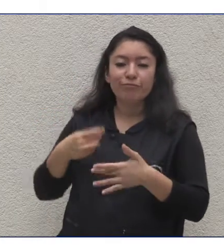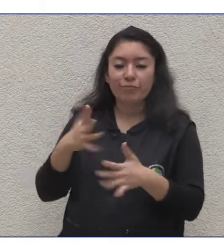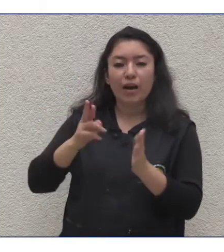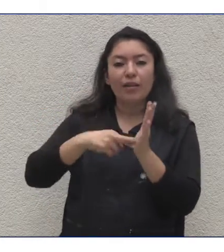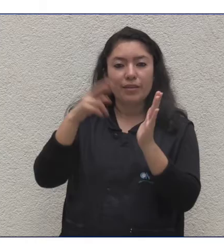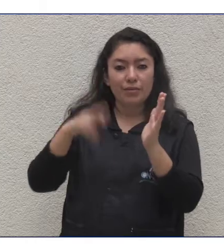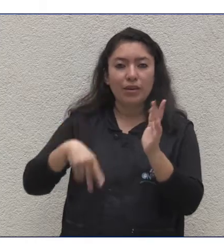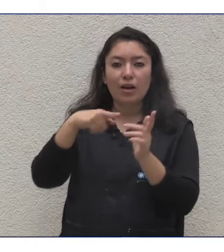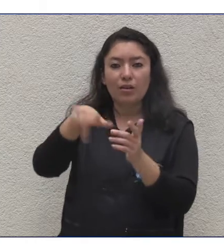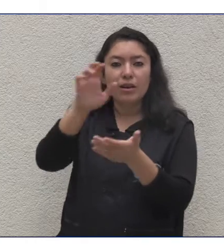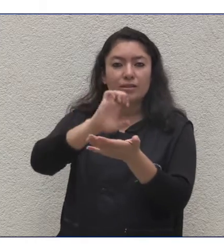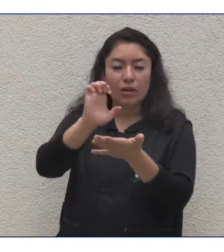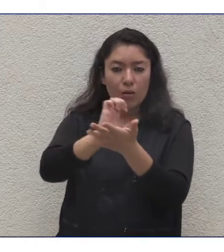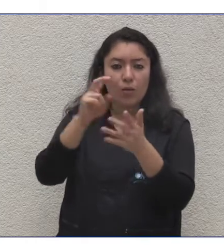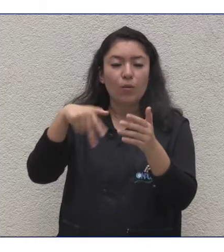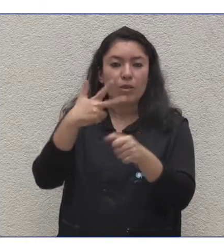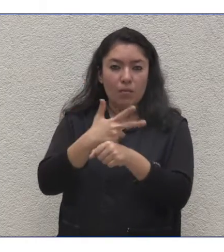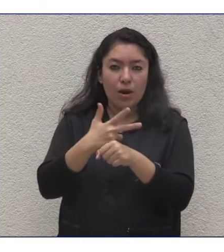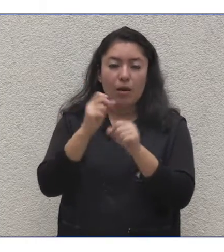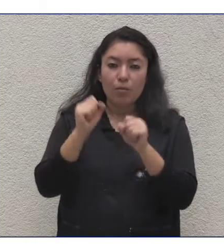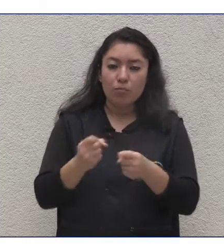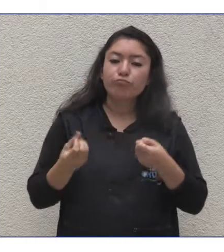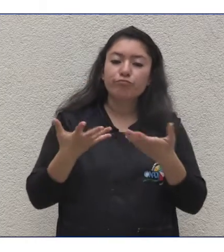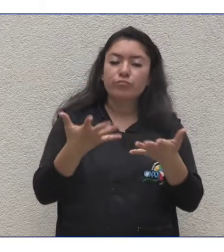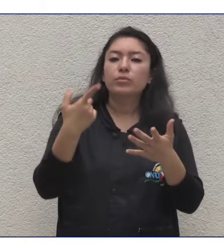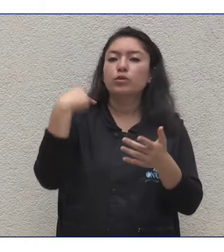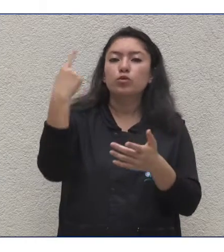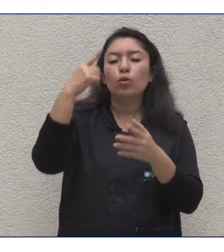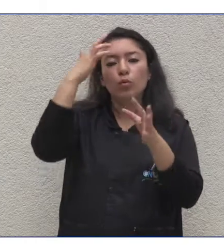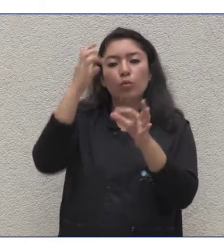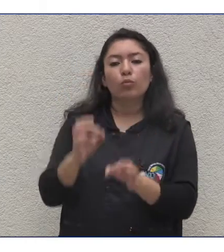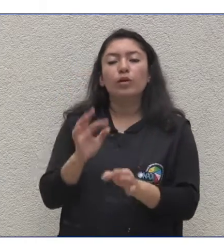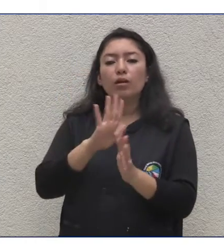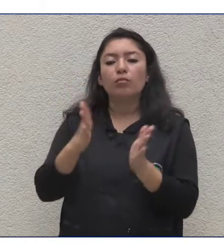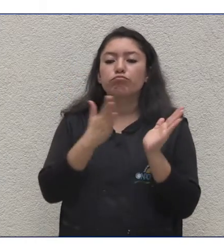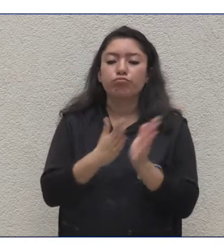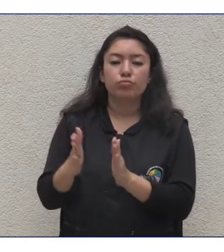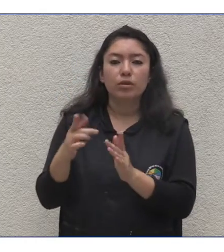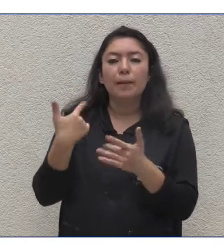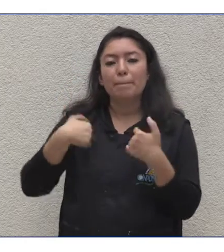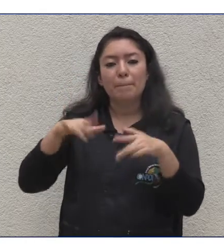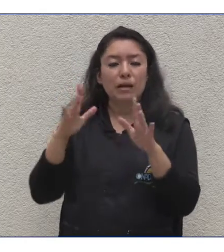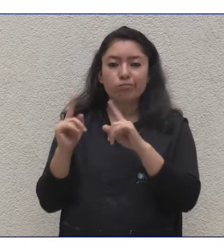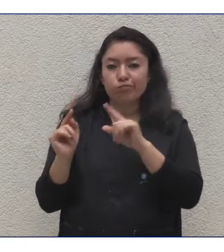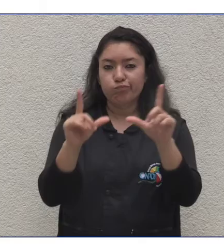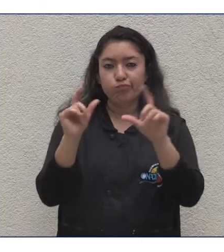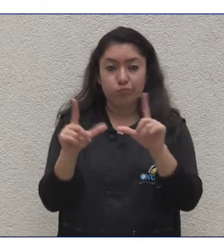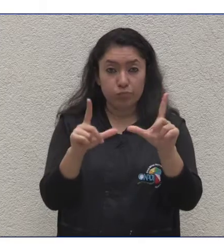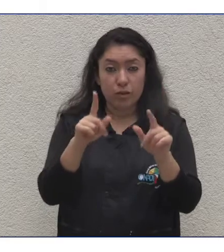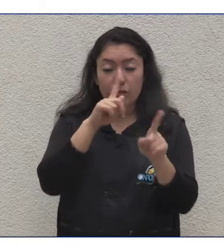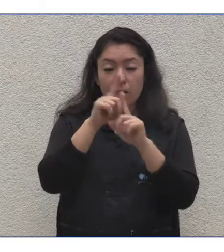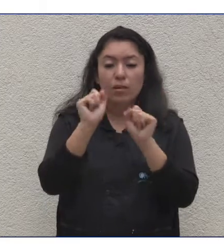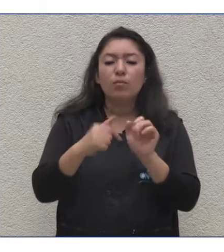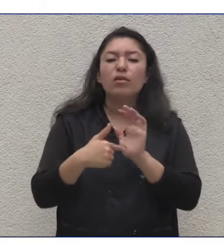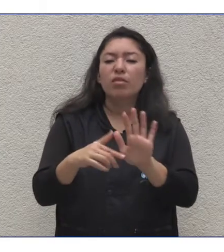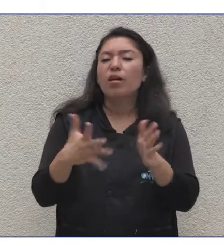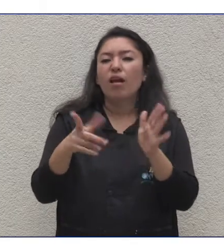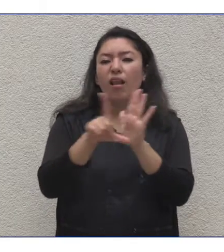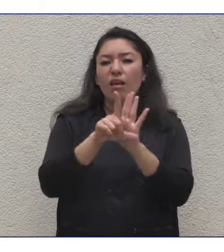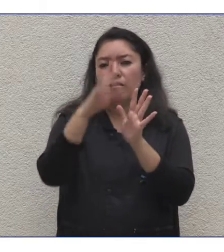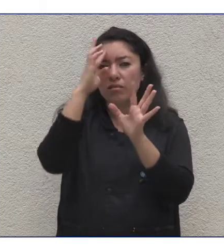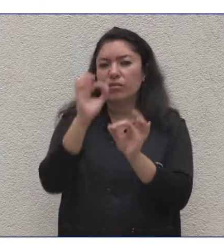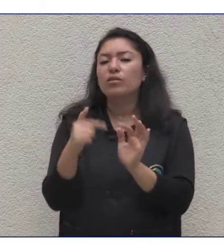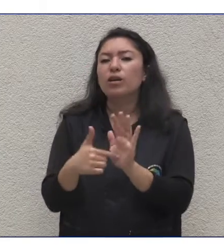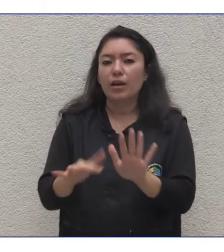internacionales ratificados por el Estado de Guatemala, prevaleciendo en todo momento el principio de máxima publicidad. La disposición de esta ley